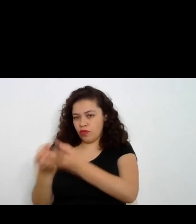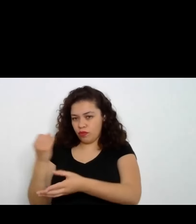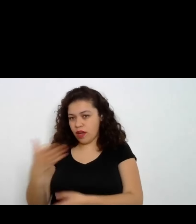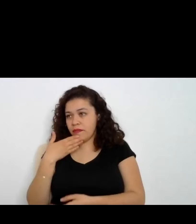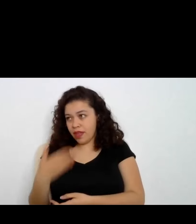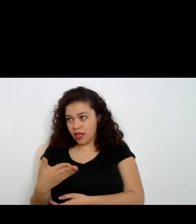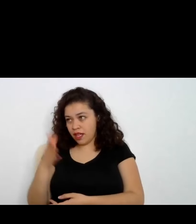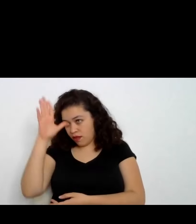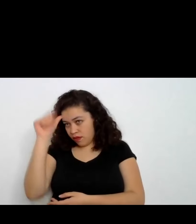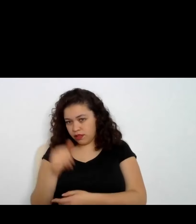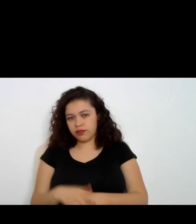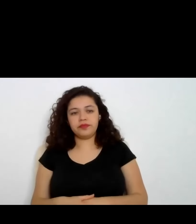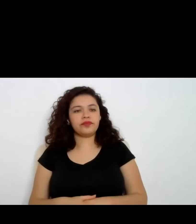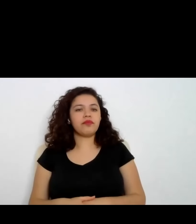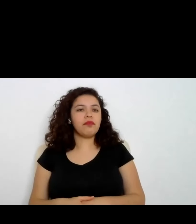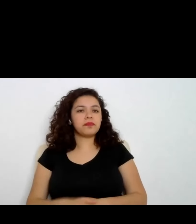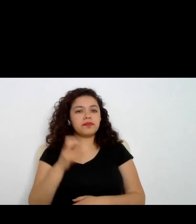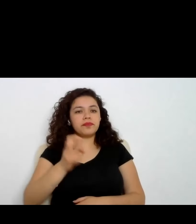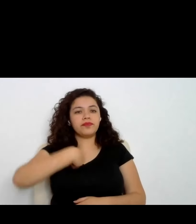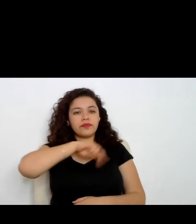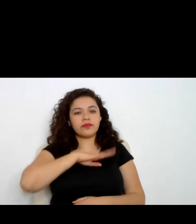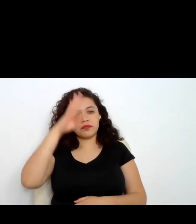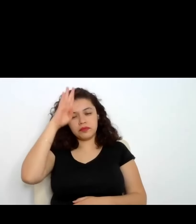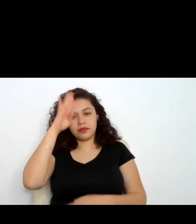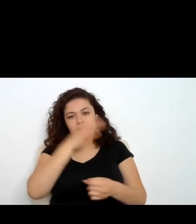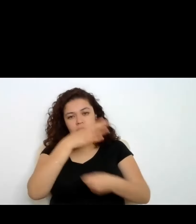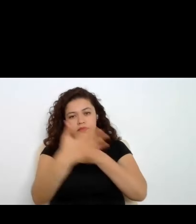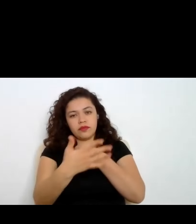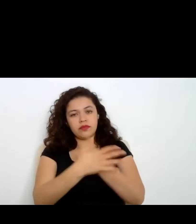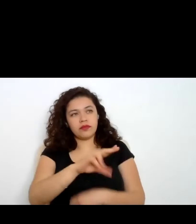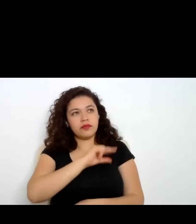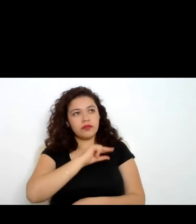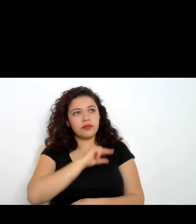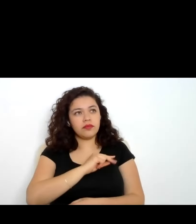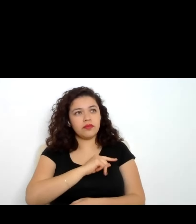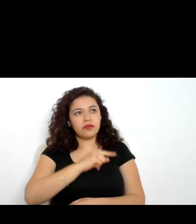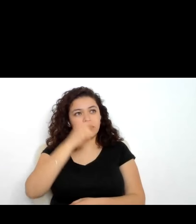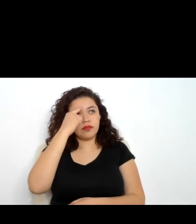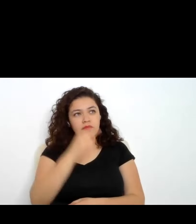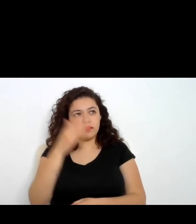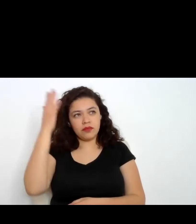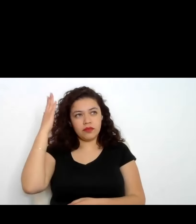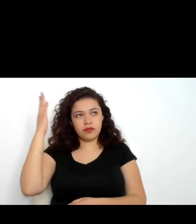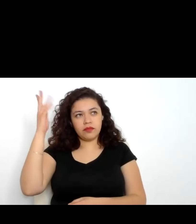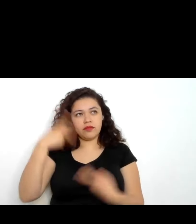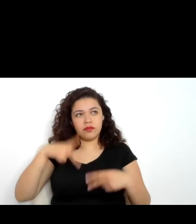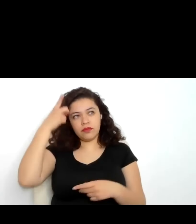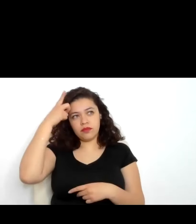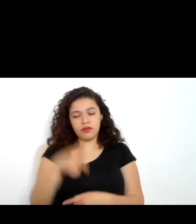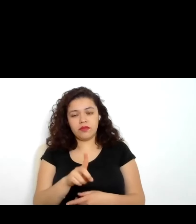Entonces, si eso no lo tengo contemplado en mi aviso de privacidad y no estoy autorizado por el titular, no puedo hacer